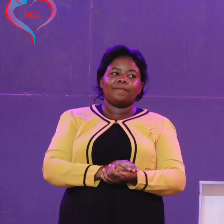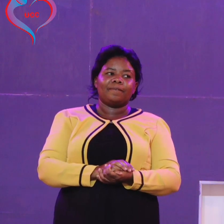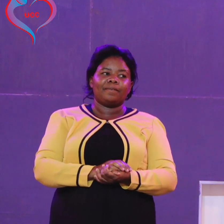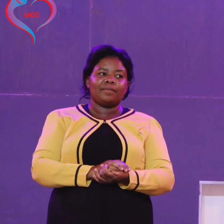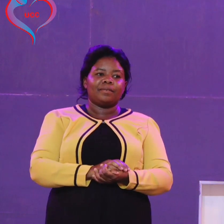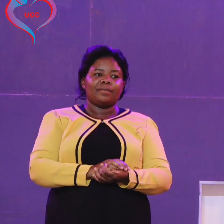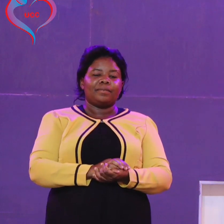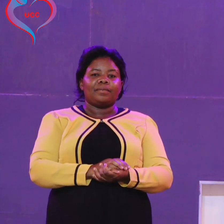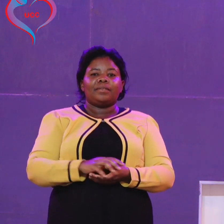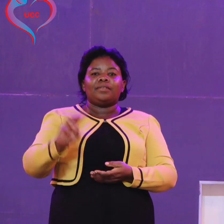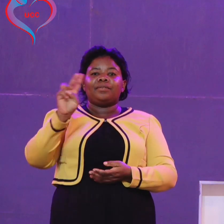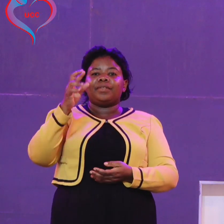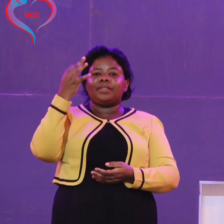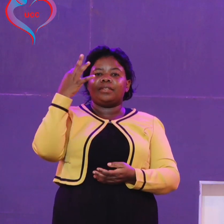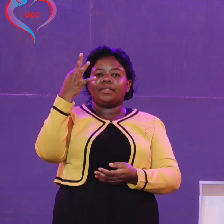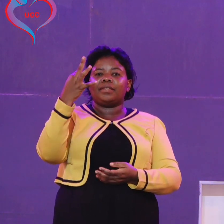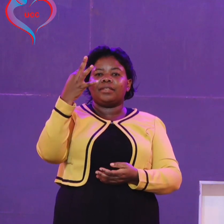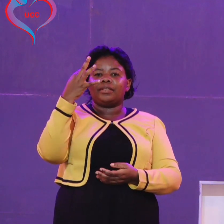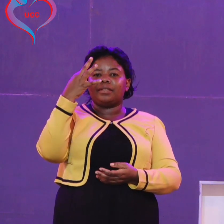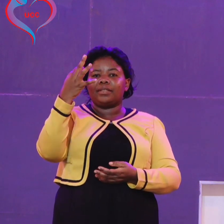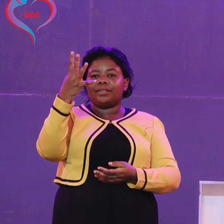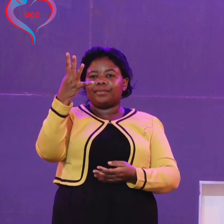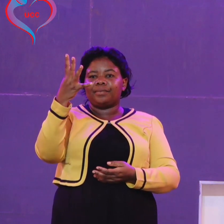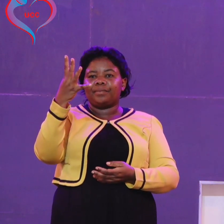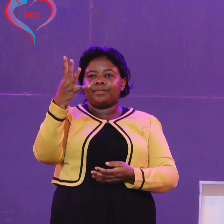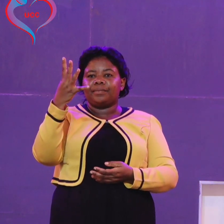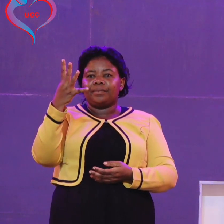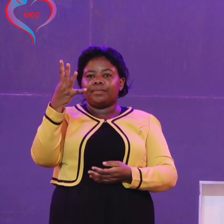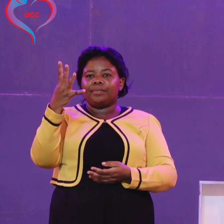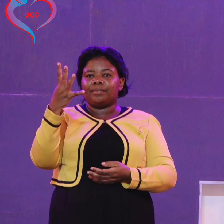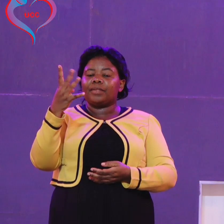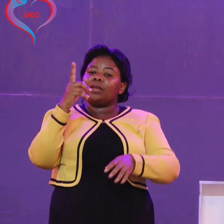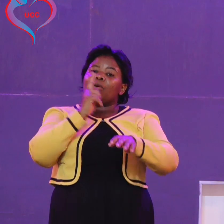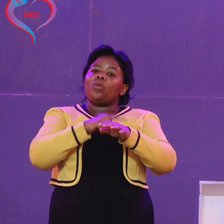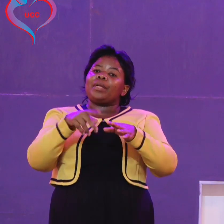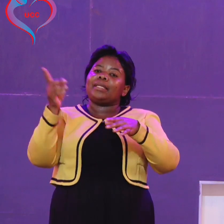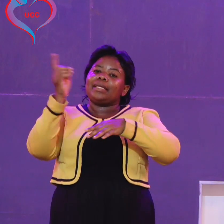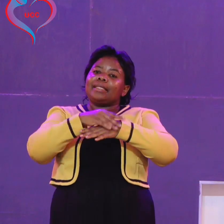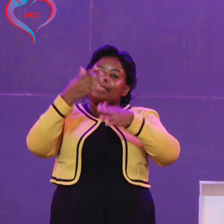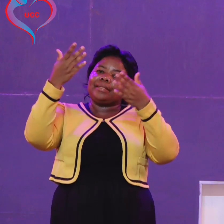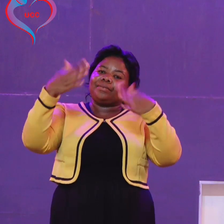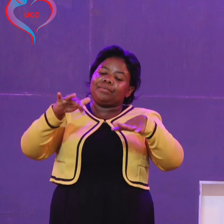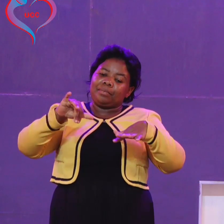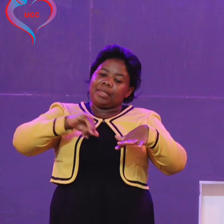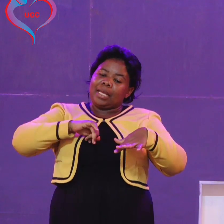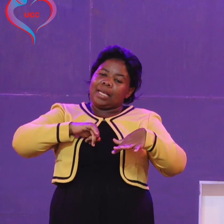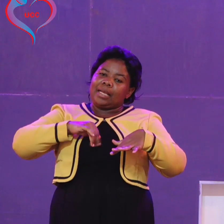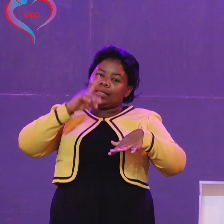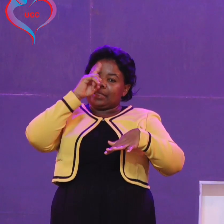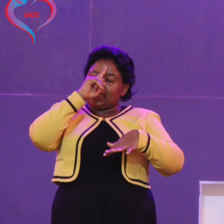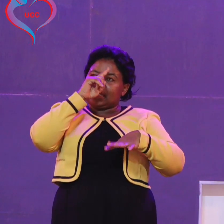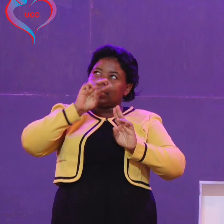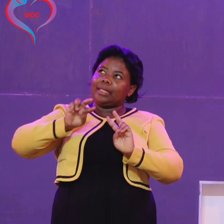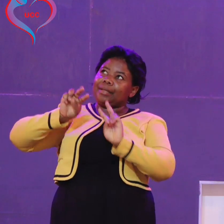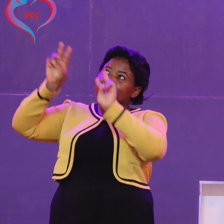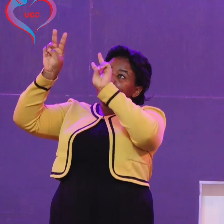From verse 34. 34. Enaku ezo bwe zaggwa nze Nebukadneza ne nnyimusa amaaso